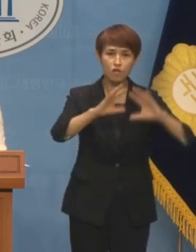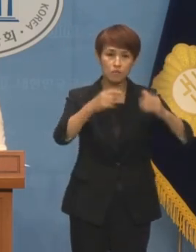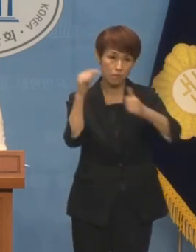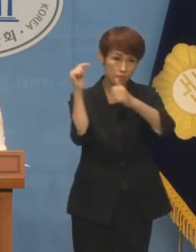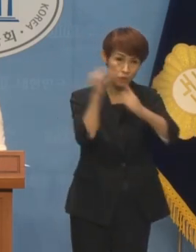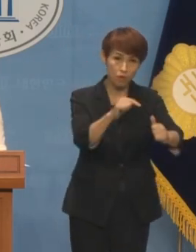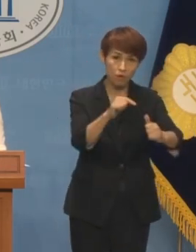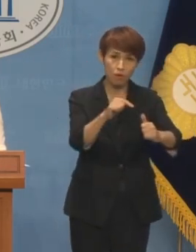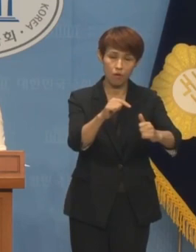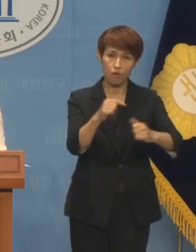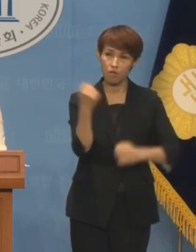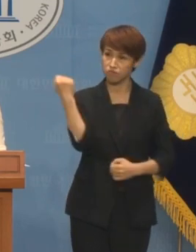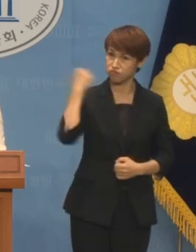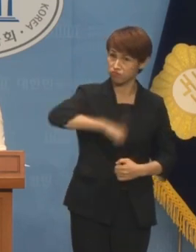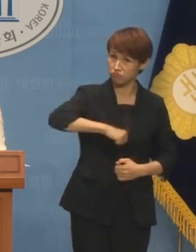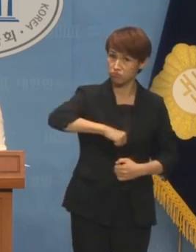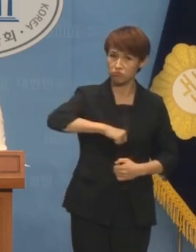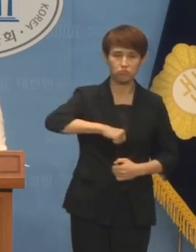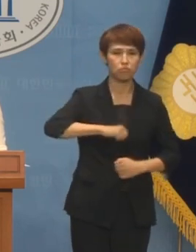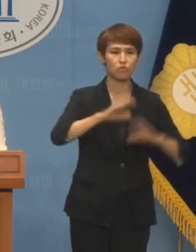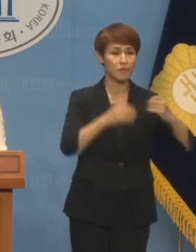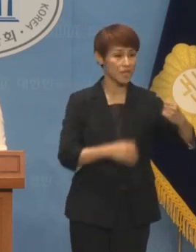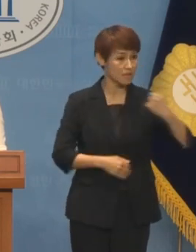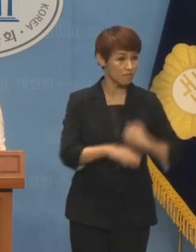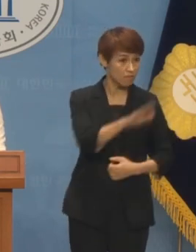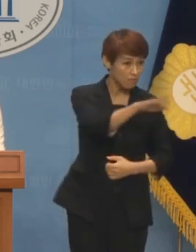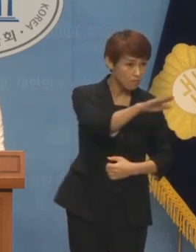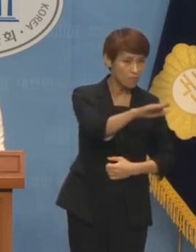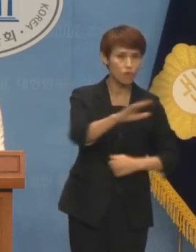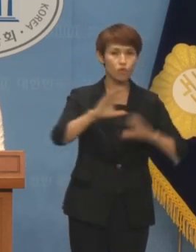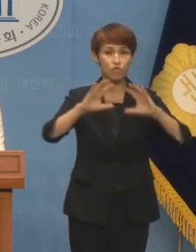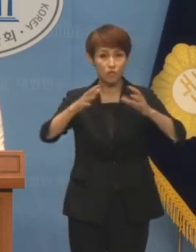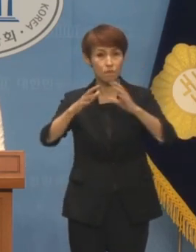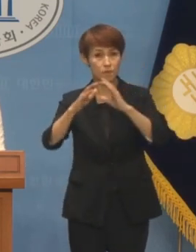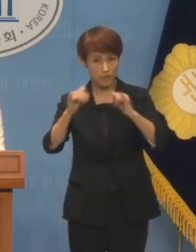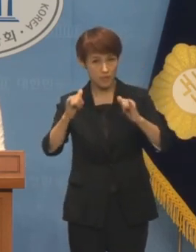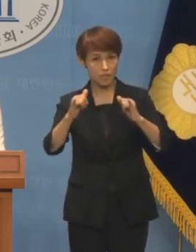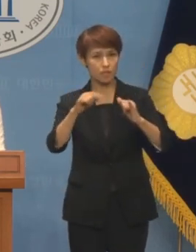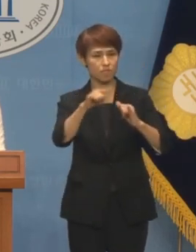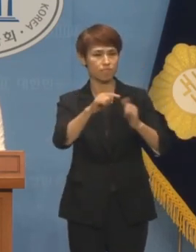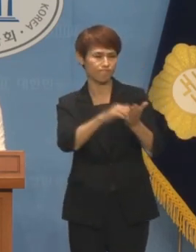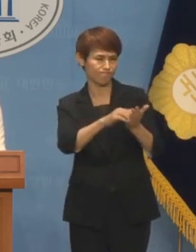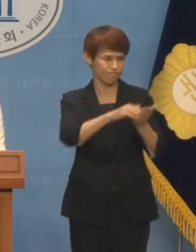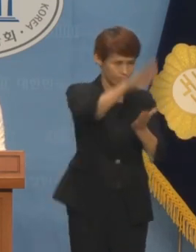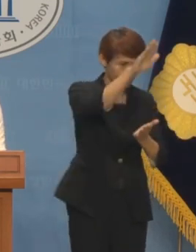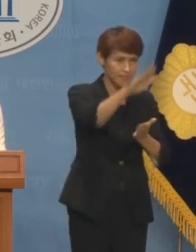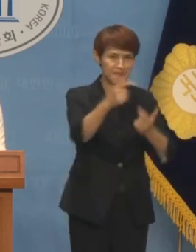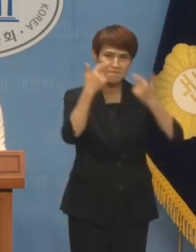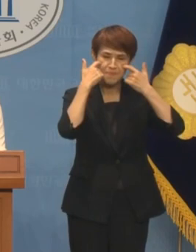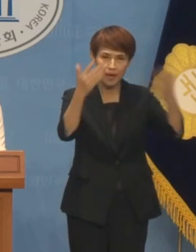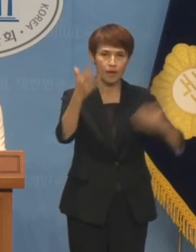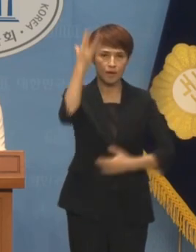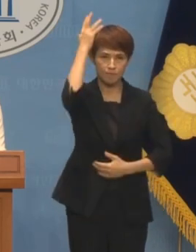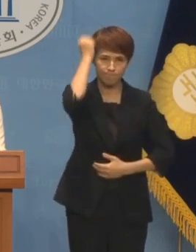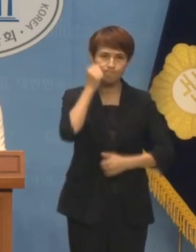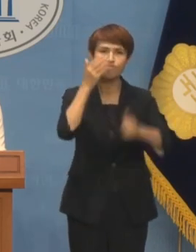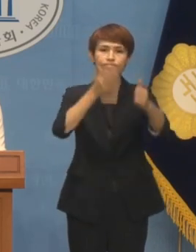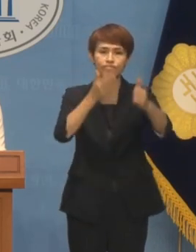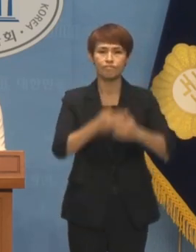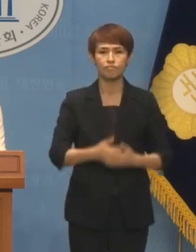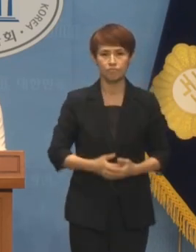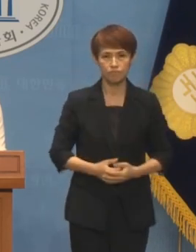명령을 거부한다면 국민의힘은 국민의 손에 그 자리에서 쫓겨날 것임을 명심하십시오.